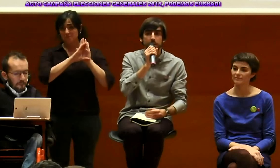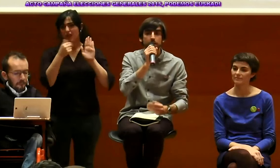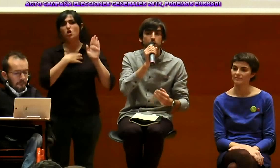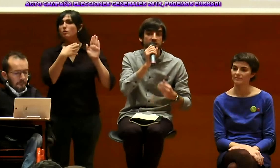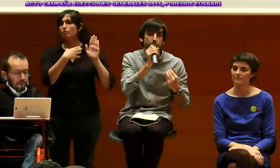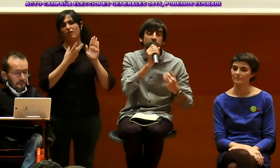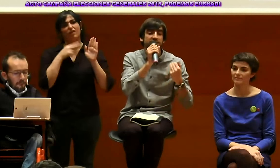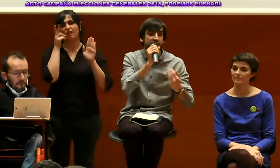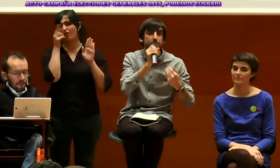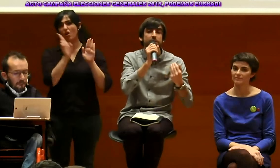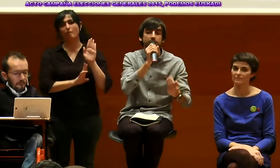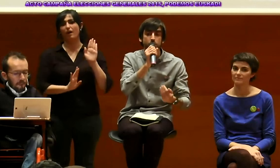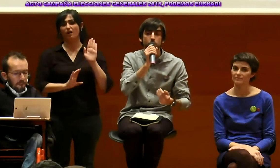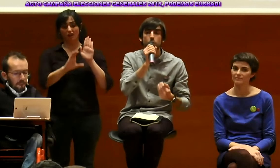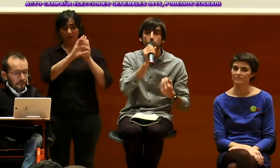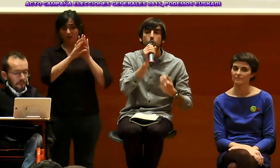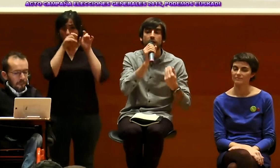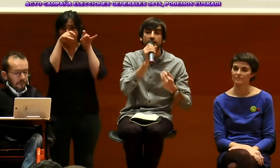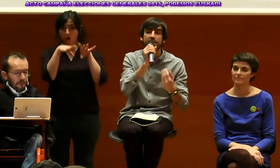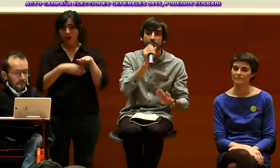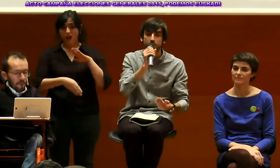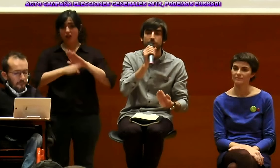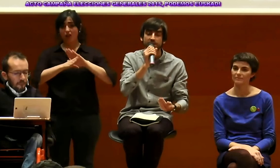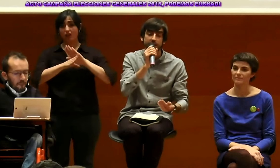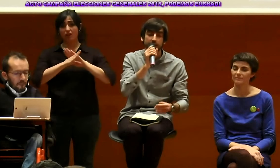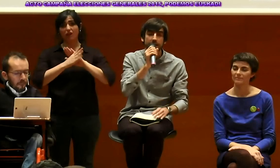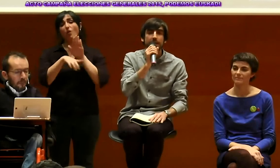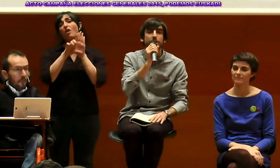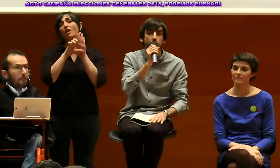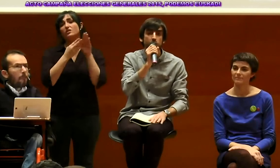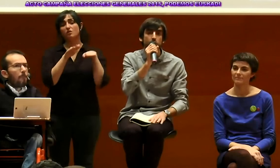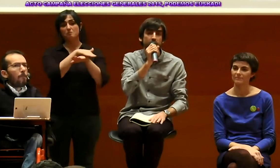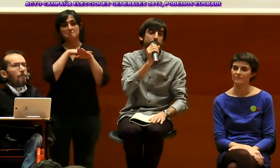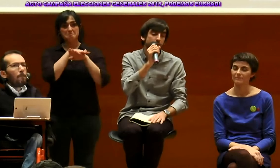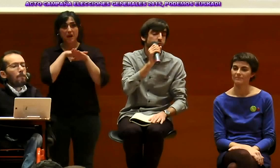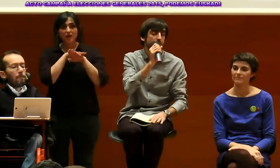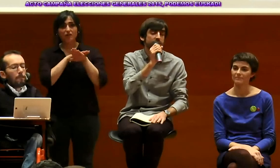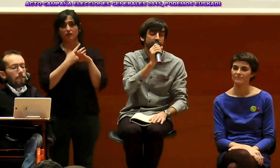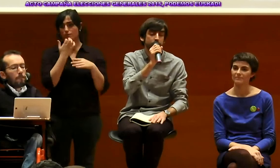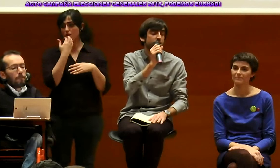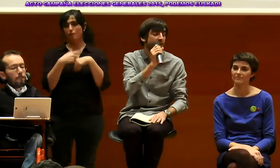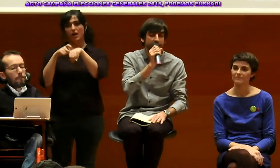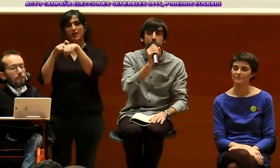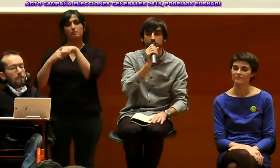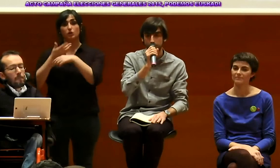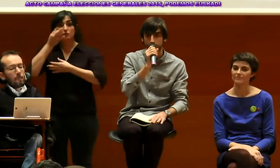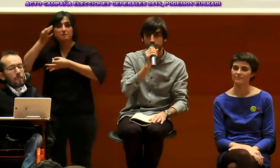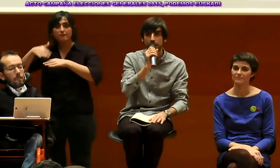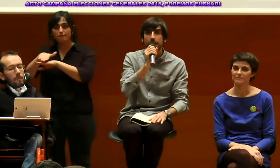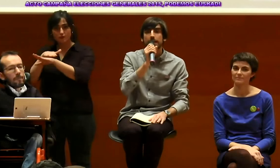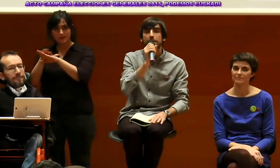posible. No se puede seguir manteniendo una legislación básica que no recoge aspectos fundamentales de nuestra realidad